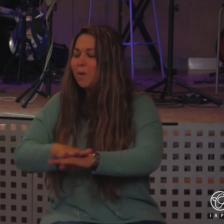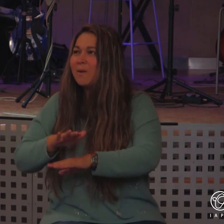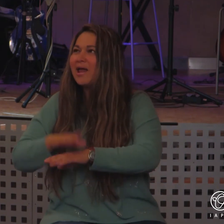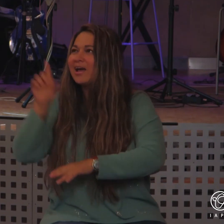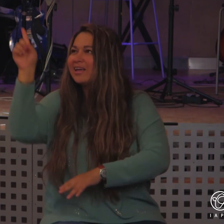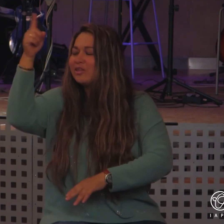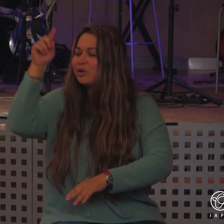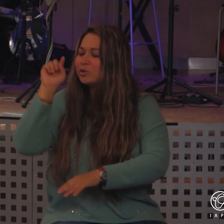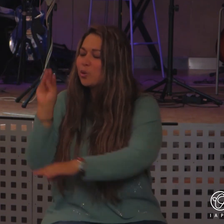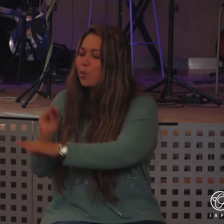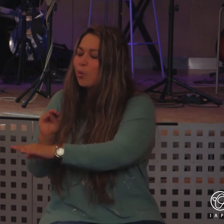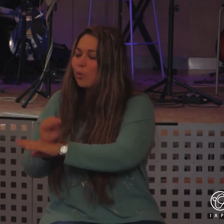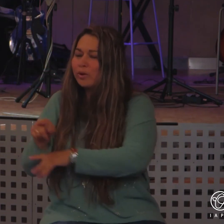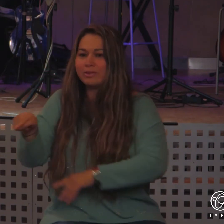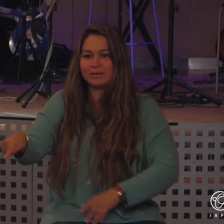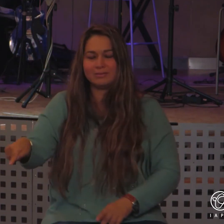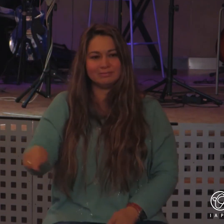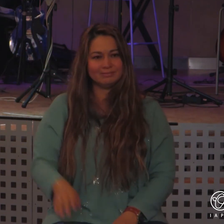Ser humano tenemos